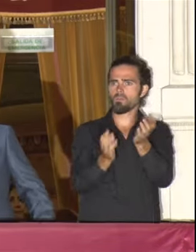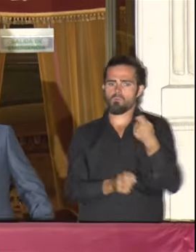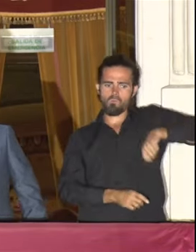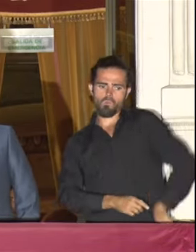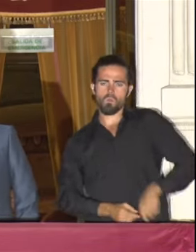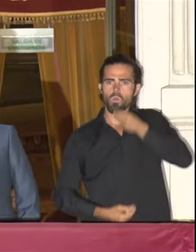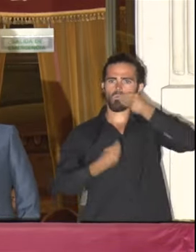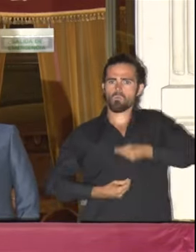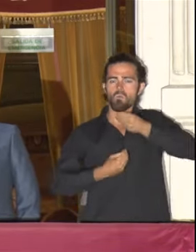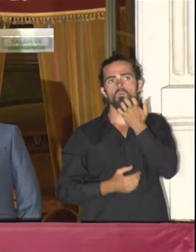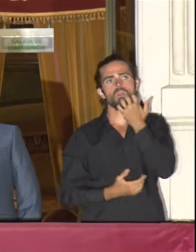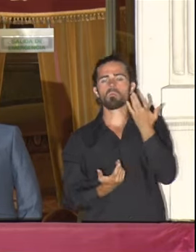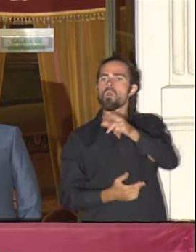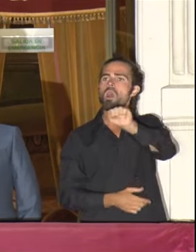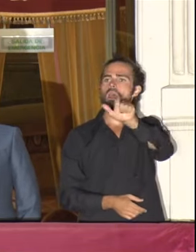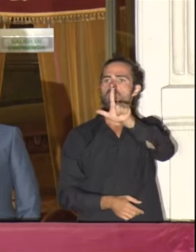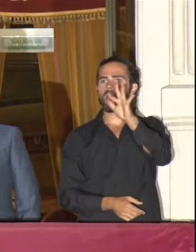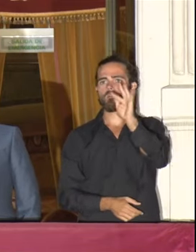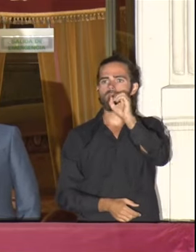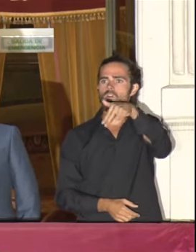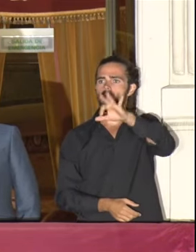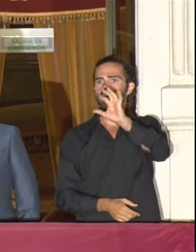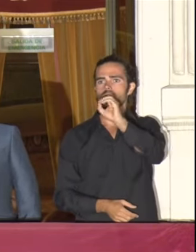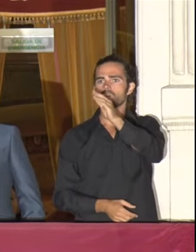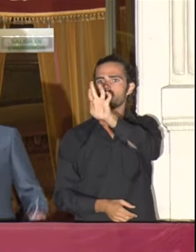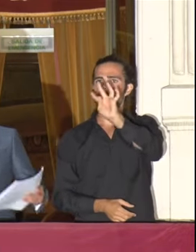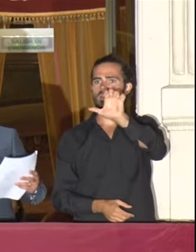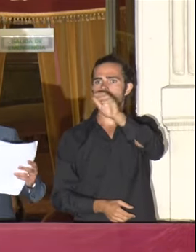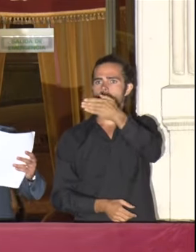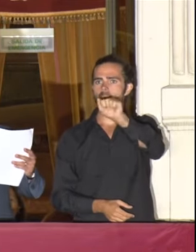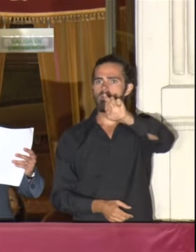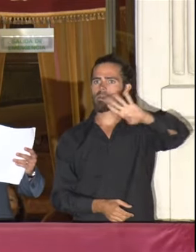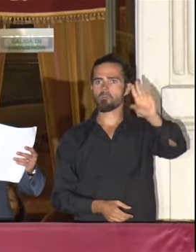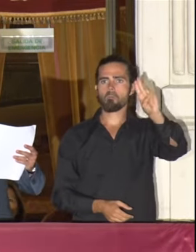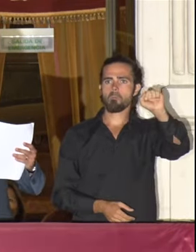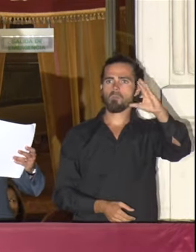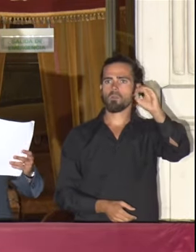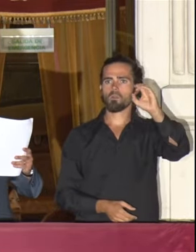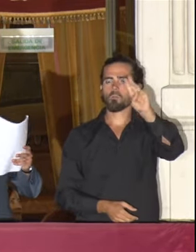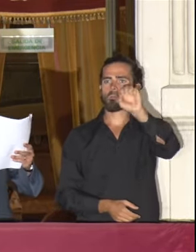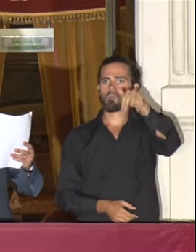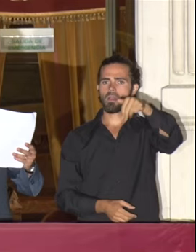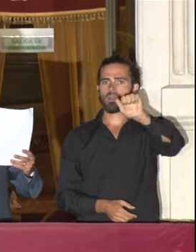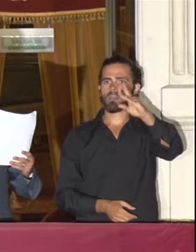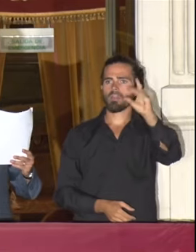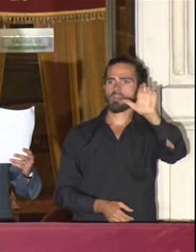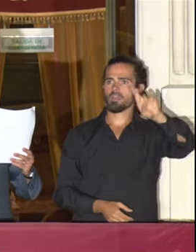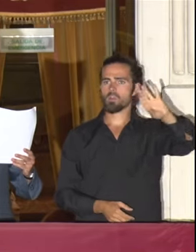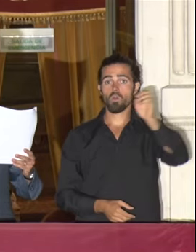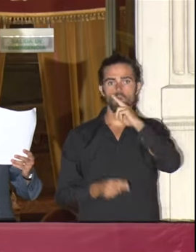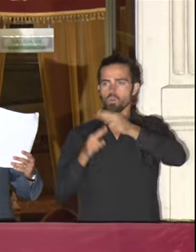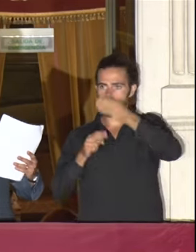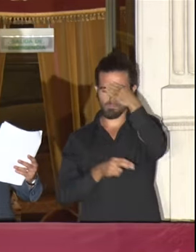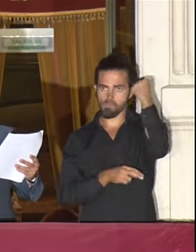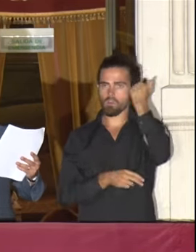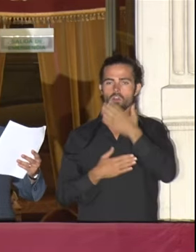como Alfonso Tebar, como Paco Panadero, y no quiero olvidarme de ninguno,